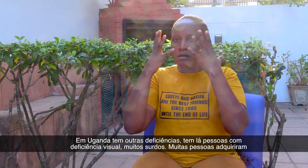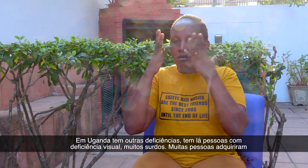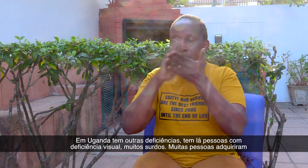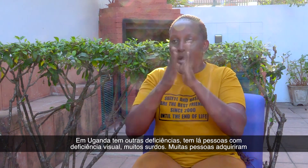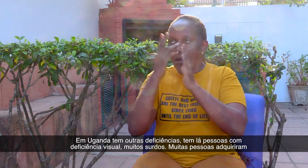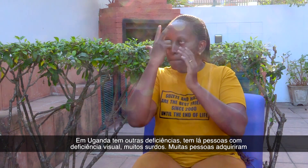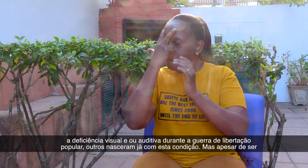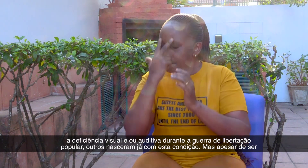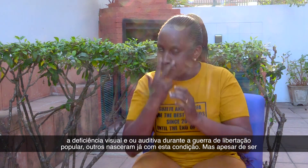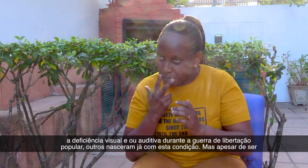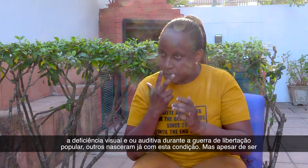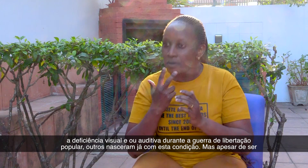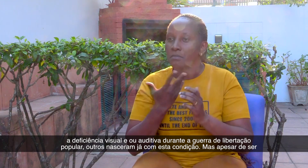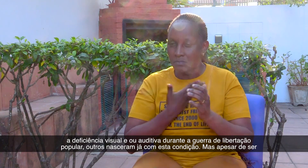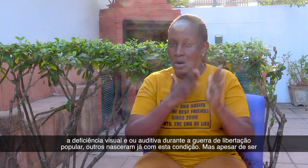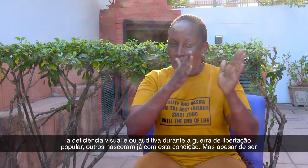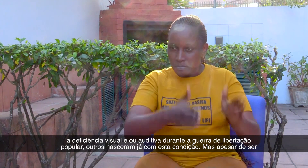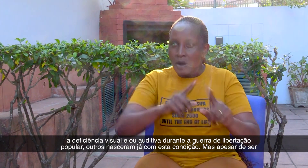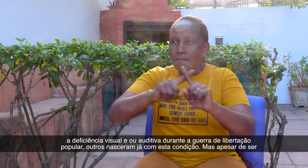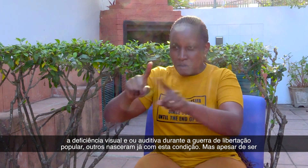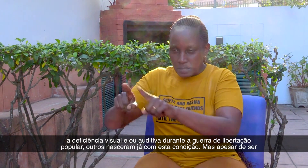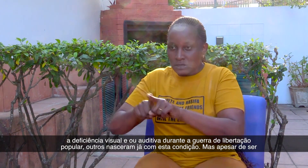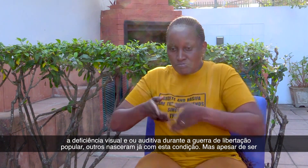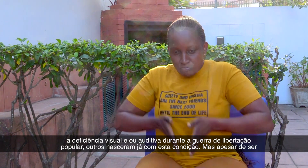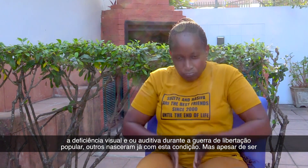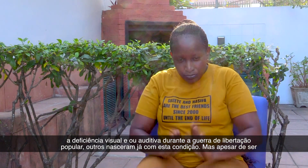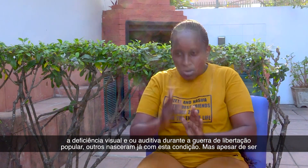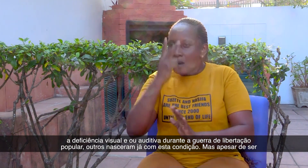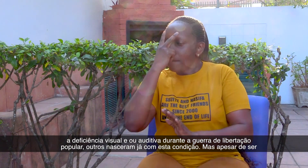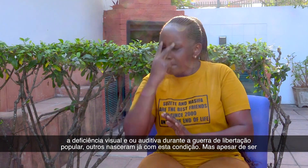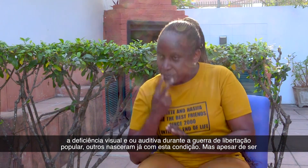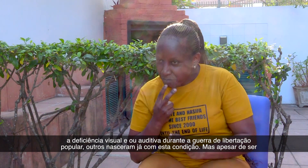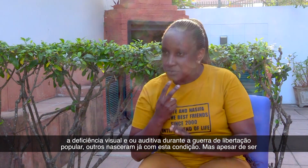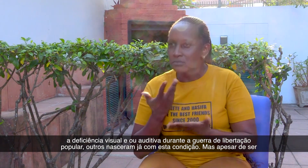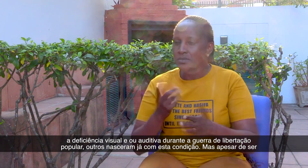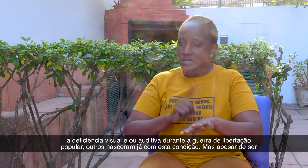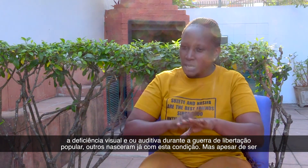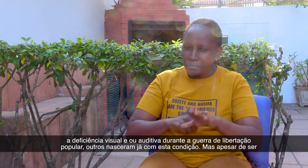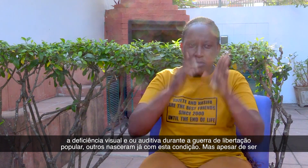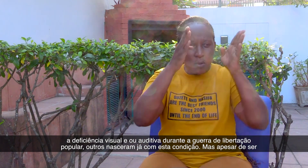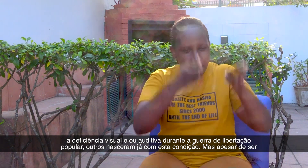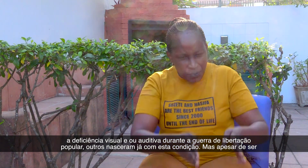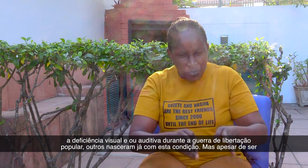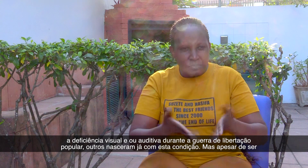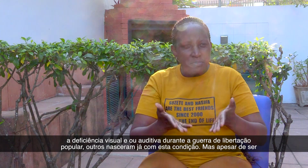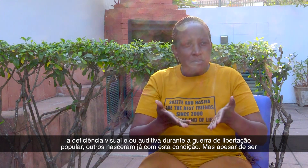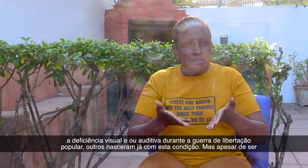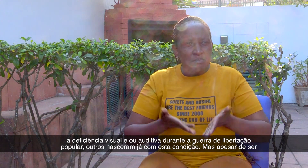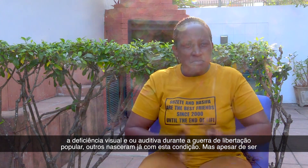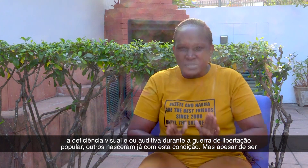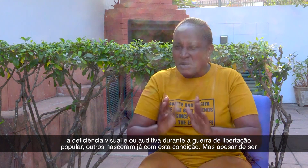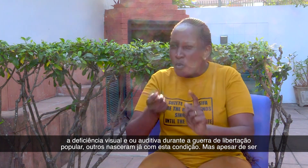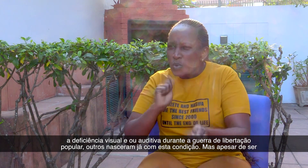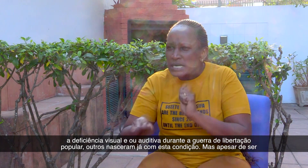Muitas pessoas adquiriram a deficiência visual ou auditiva durante a Guerra de Libertação Popular. Outros nasceram